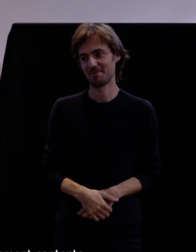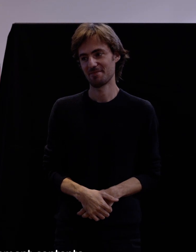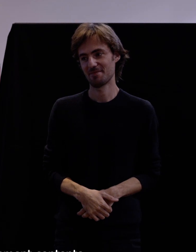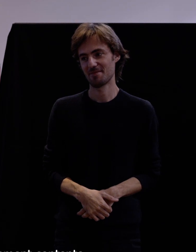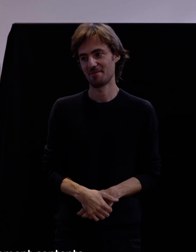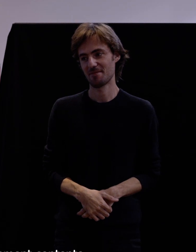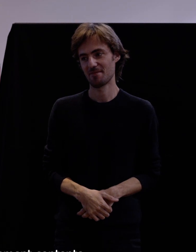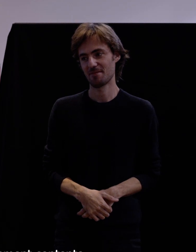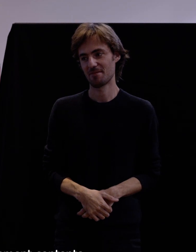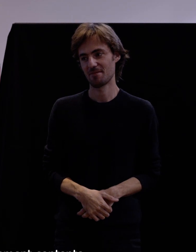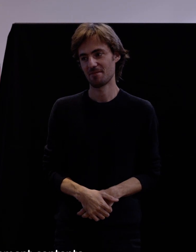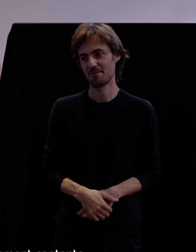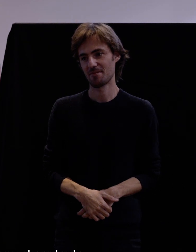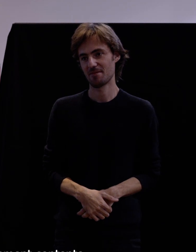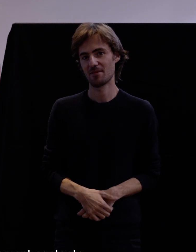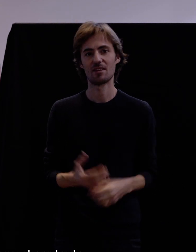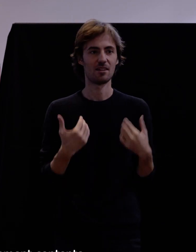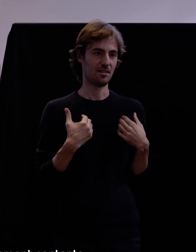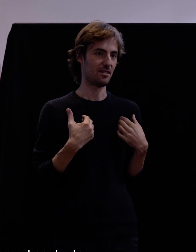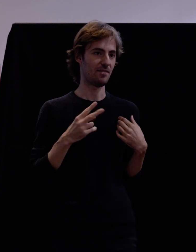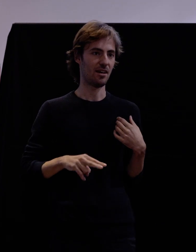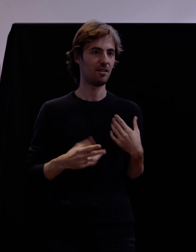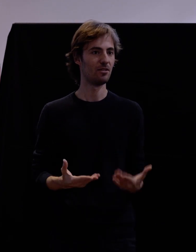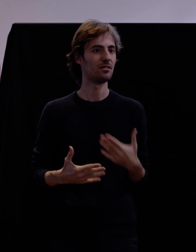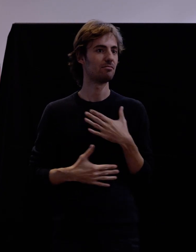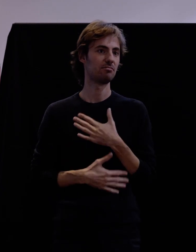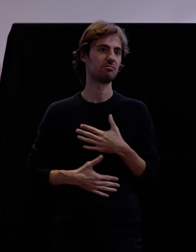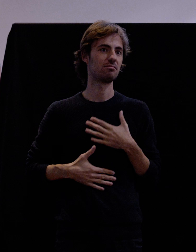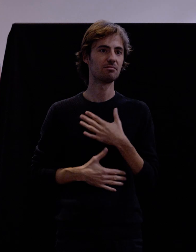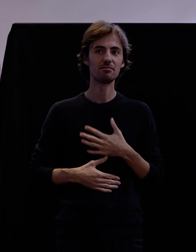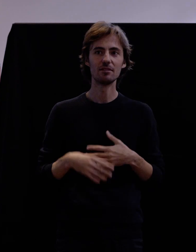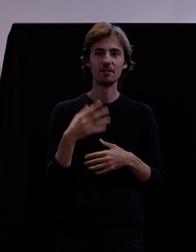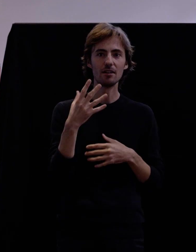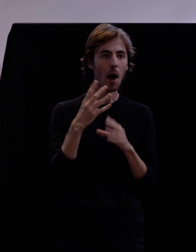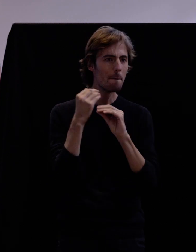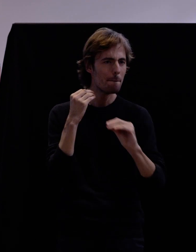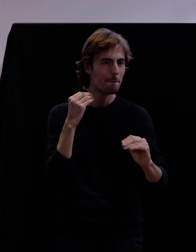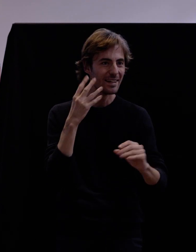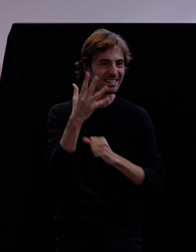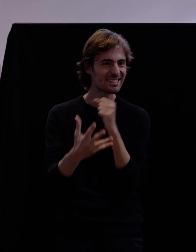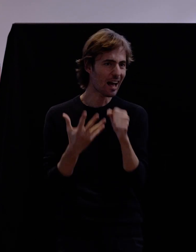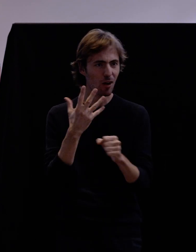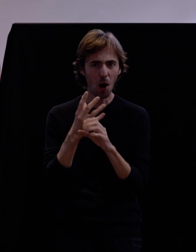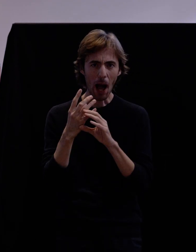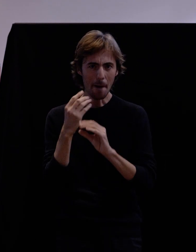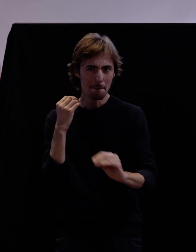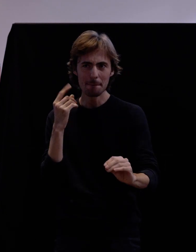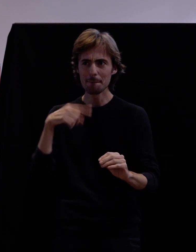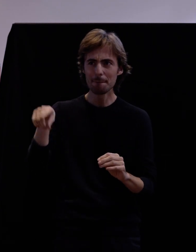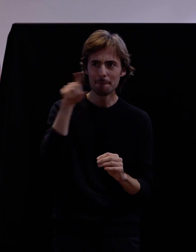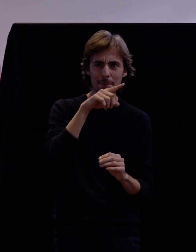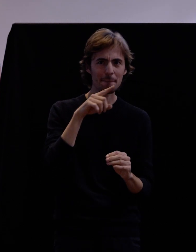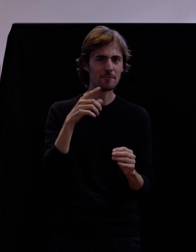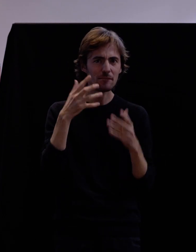Donc, je suis extrêmement contente d'être là. Ça fait 5 ans qu'on ne s'est pas vus. On a tous pris des rides. Les enfants